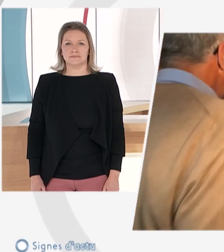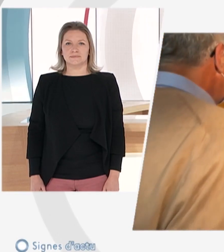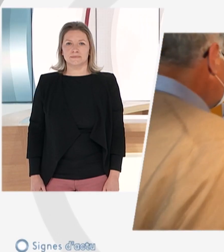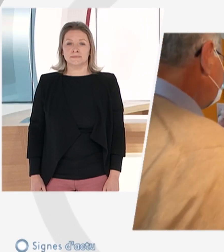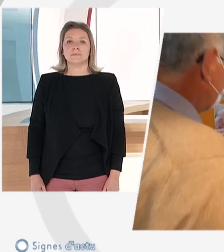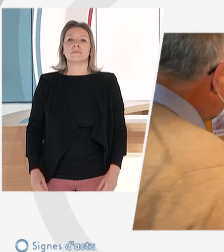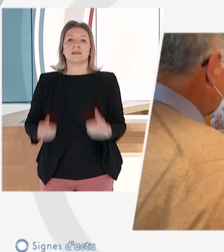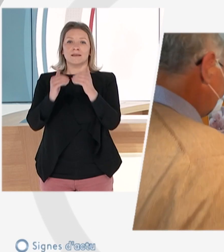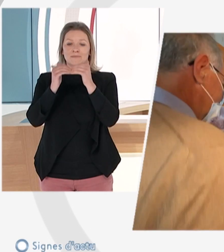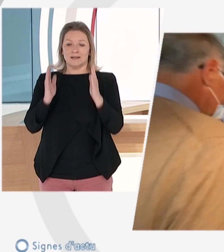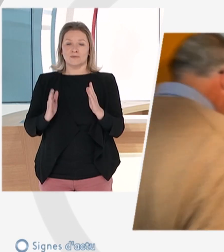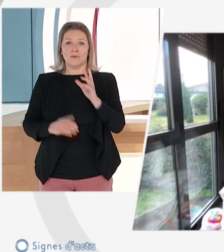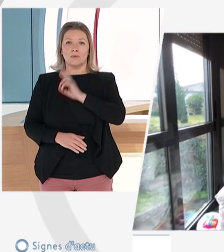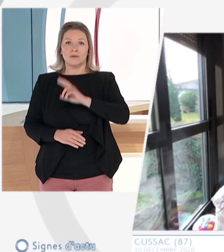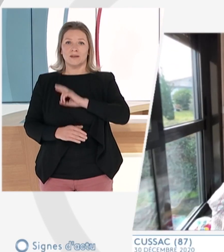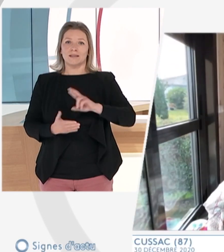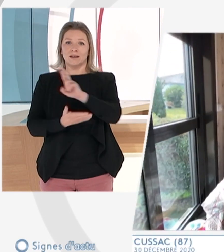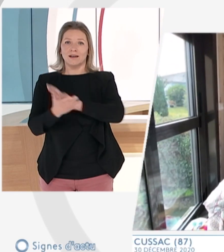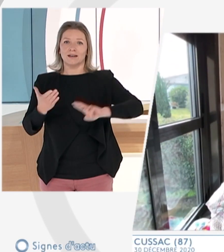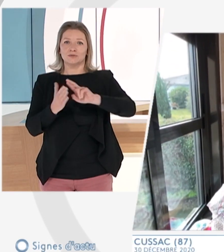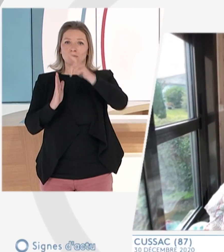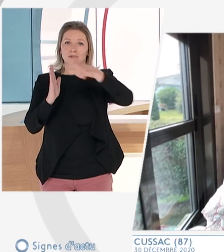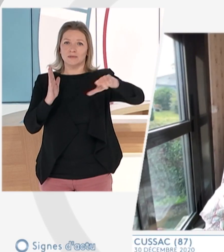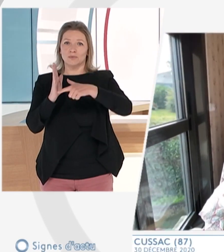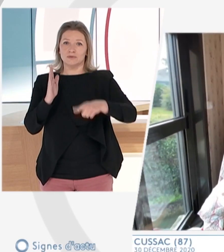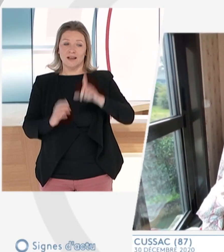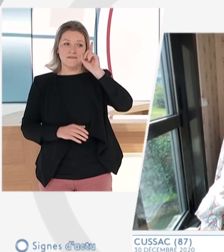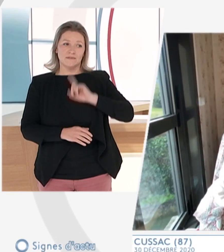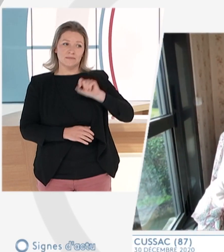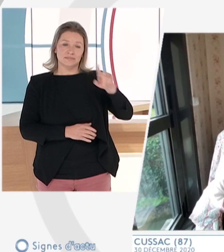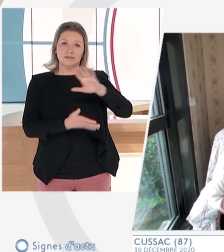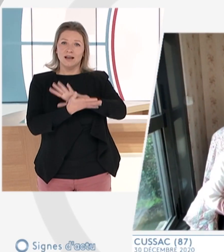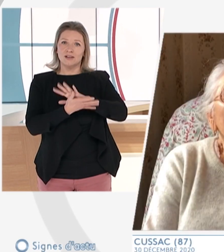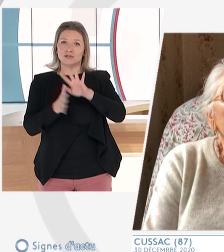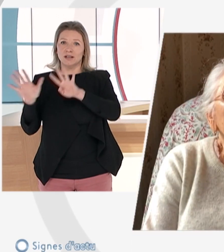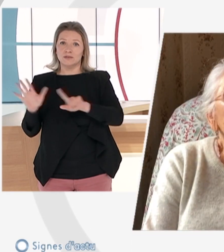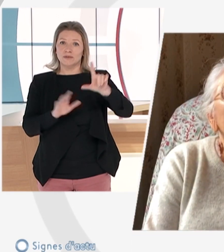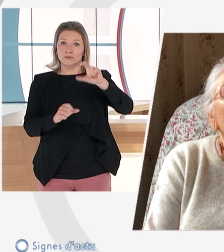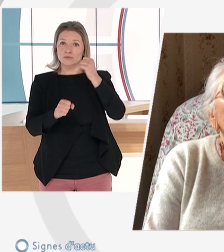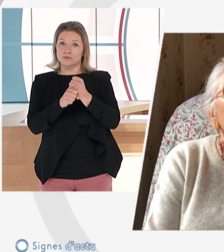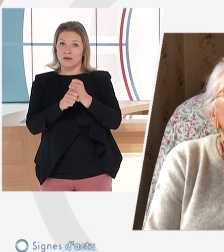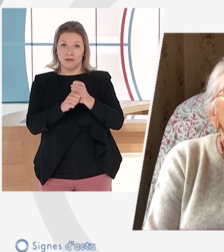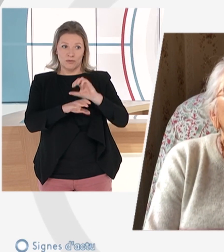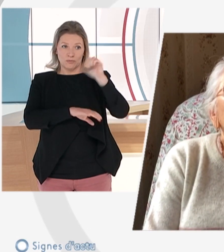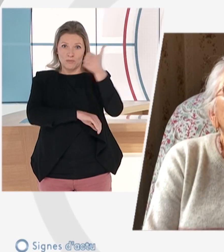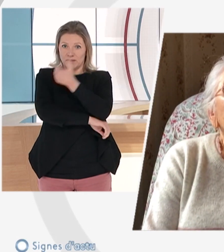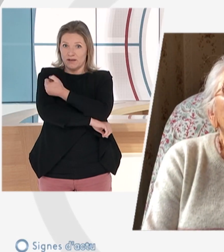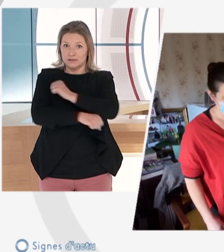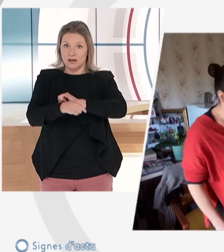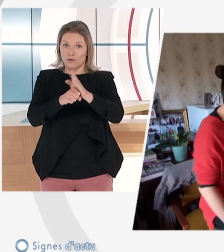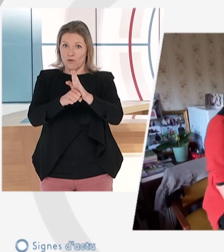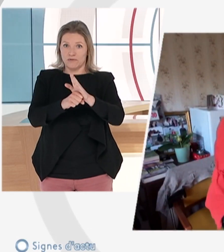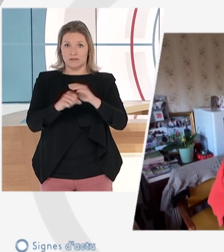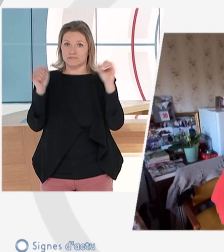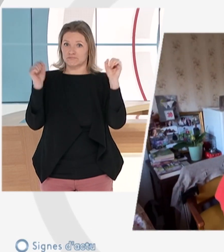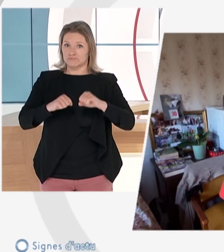À 92 ans, cette résidente d'un EHPAD du Limousin va officiellement donner son accord pour être vaccinée contre la Covid. C'est